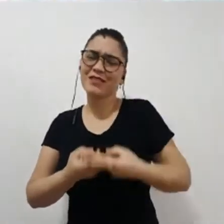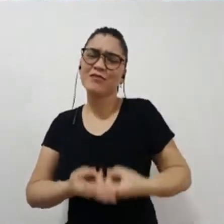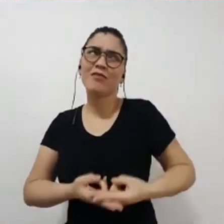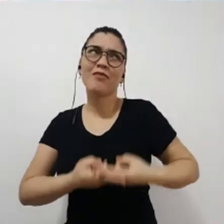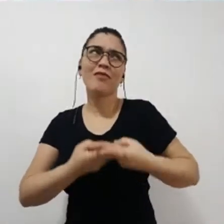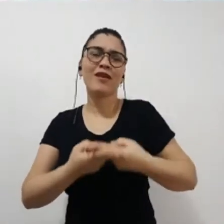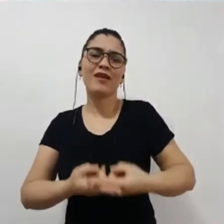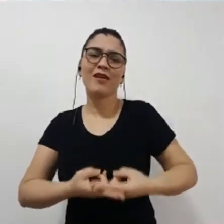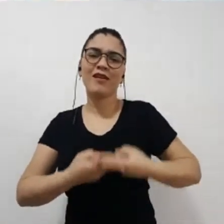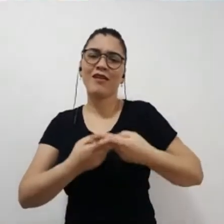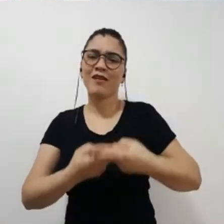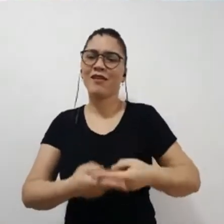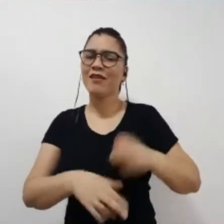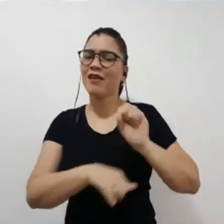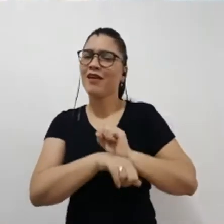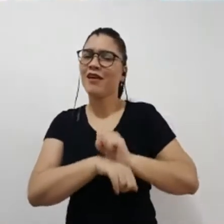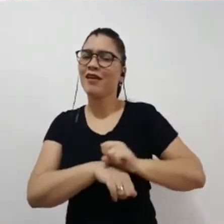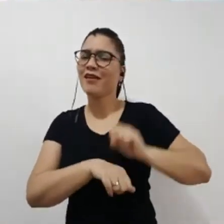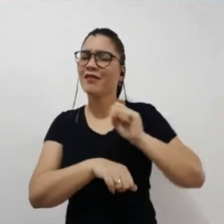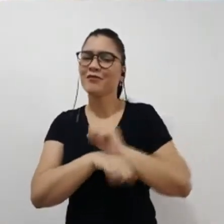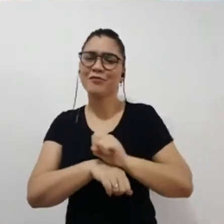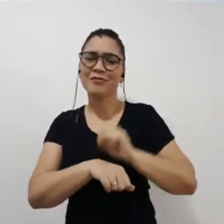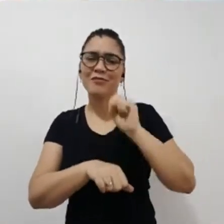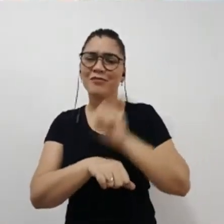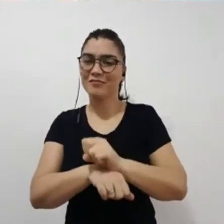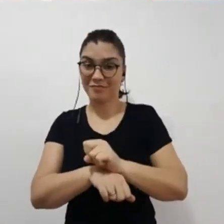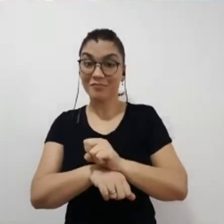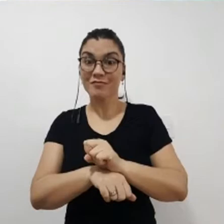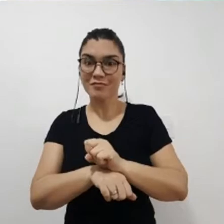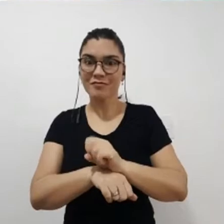a paciência que está sendo operada por